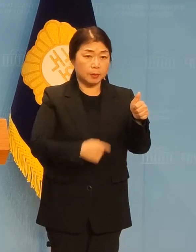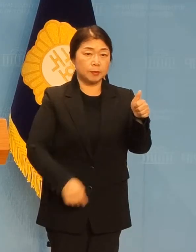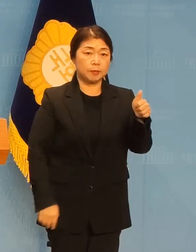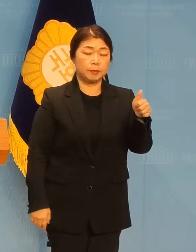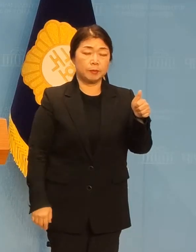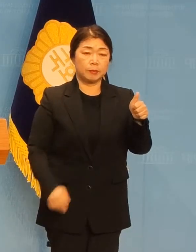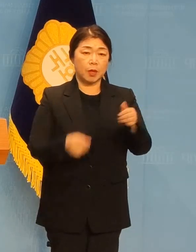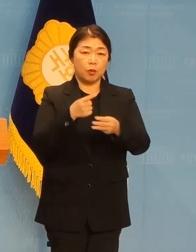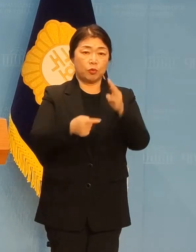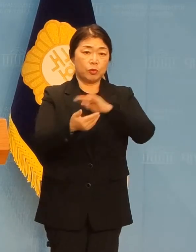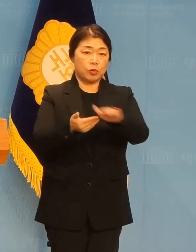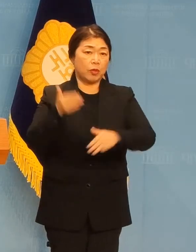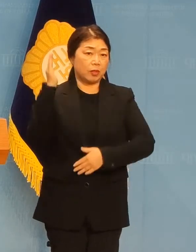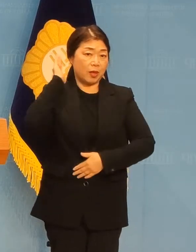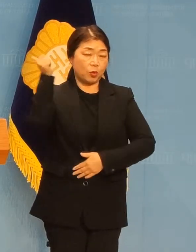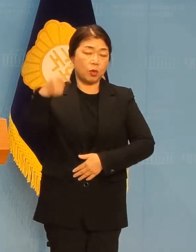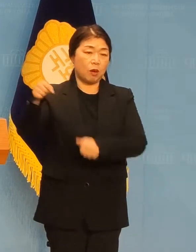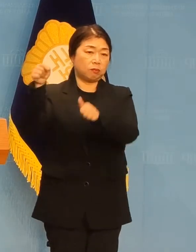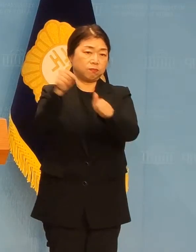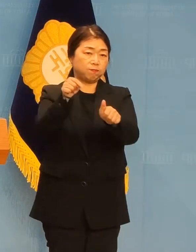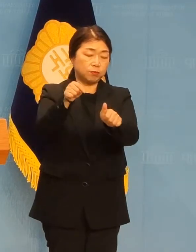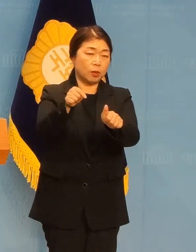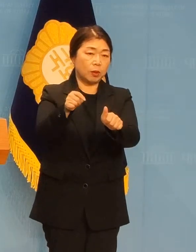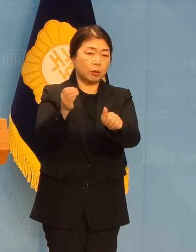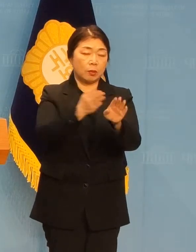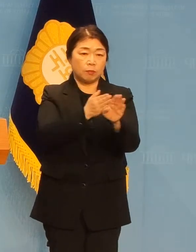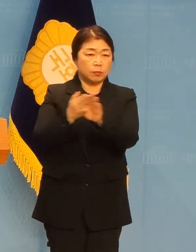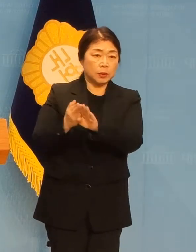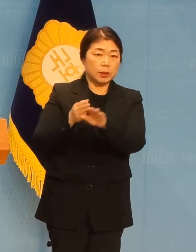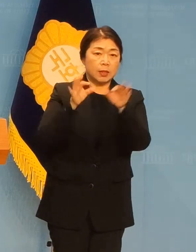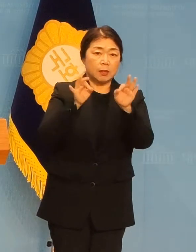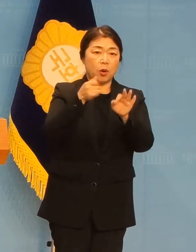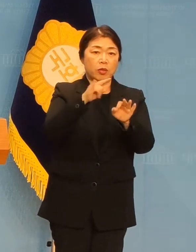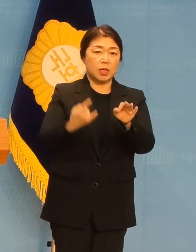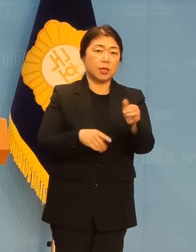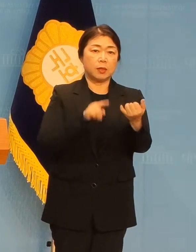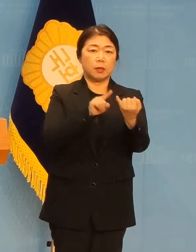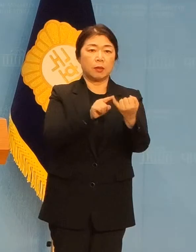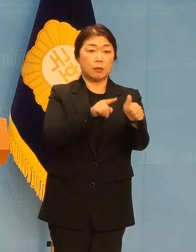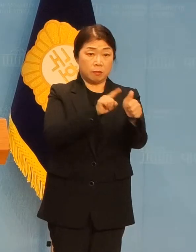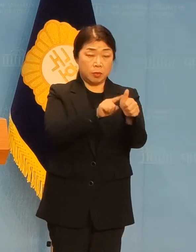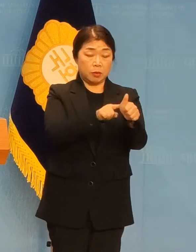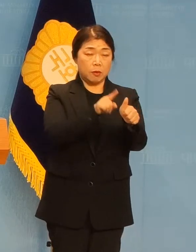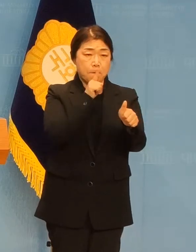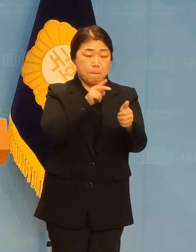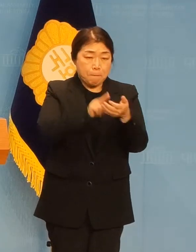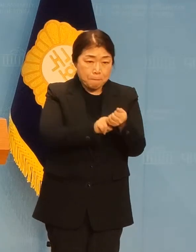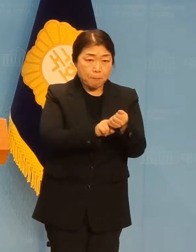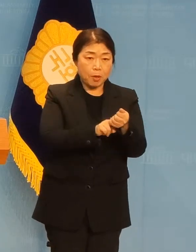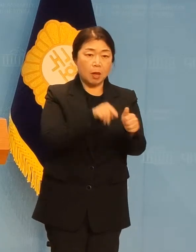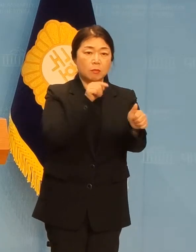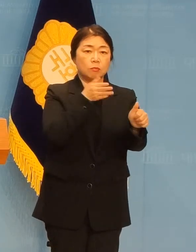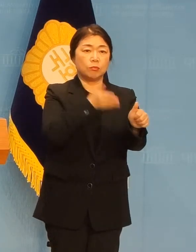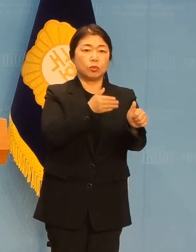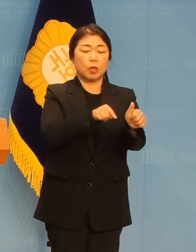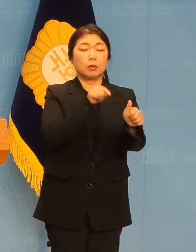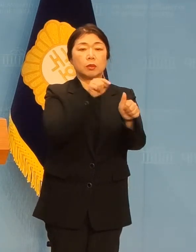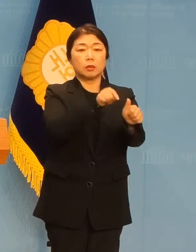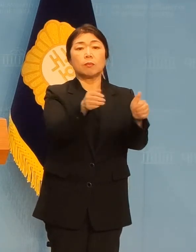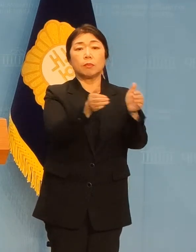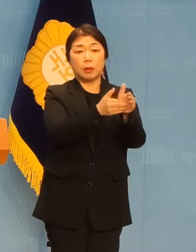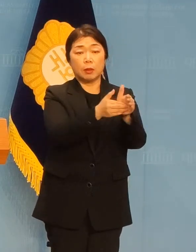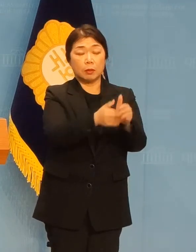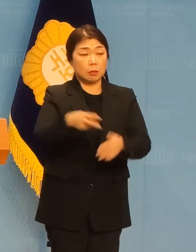대통령은 외압을 행사하고 김건희는 은폐를 지시했다는 윤건희 부부가 정치 공동체를